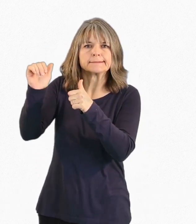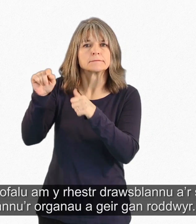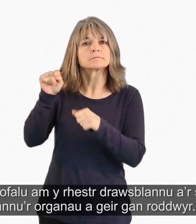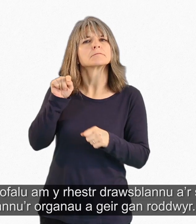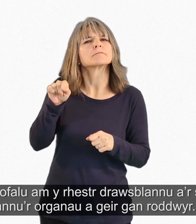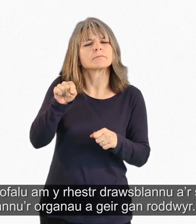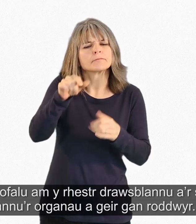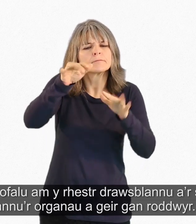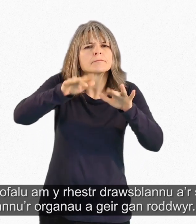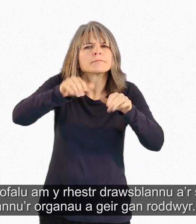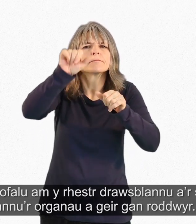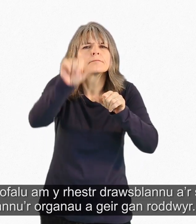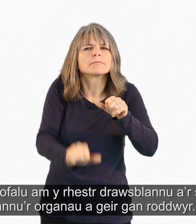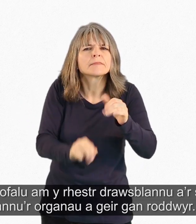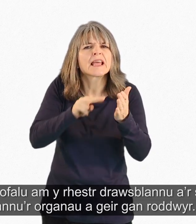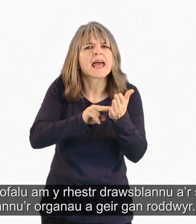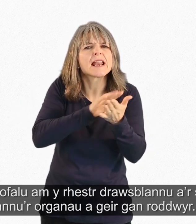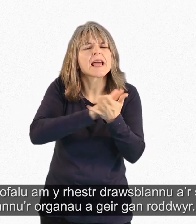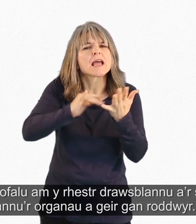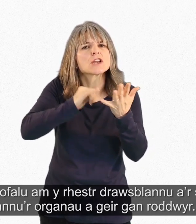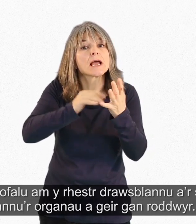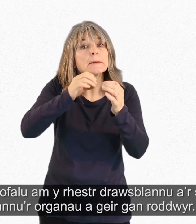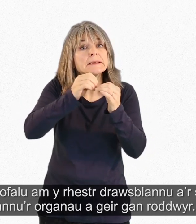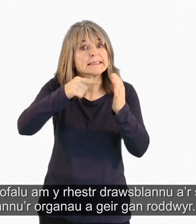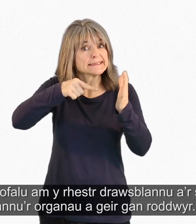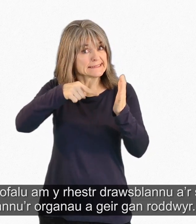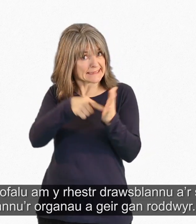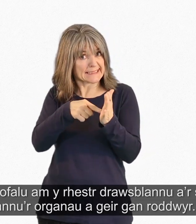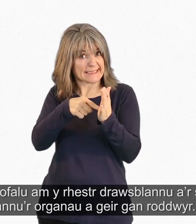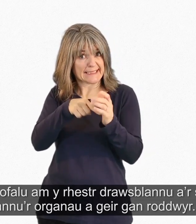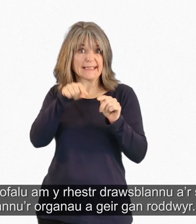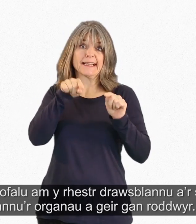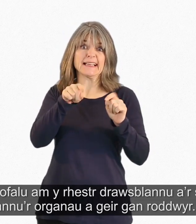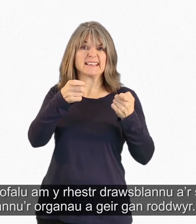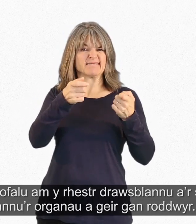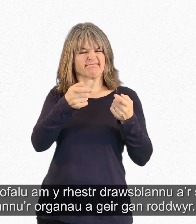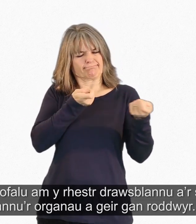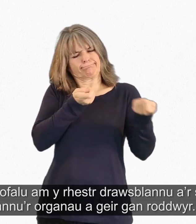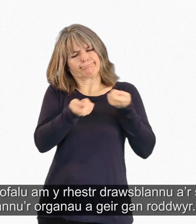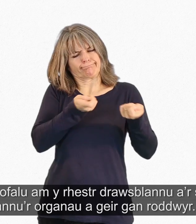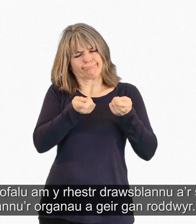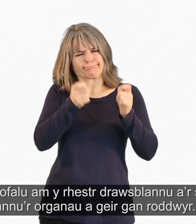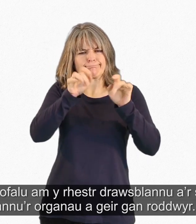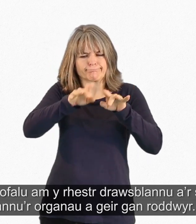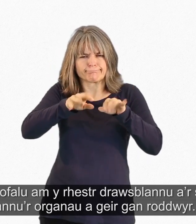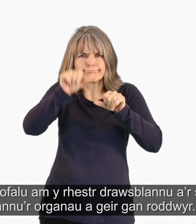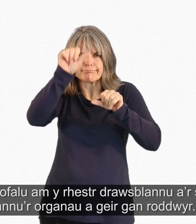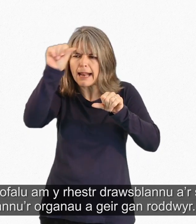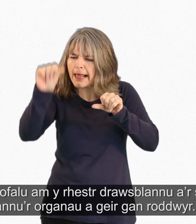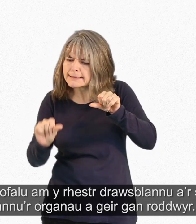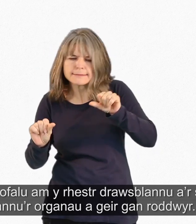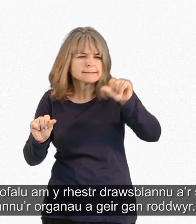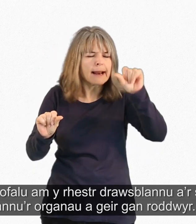NHS BT sy'n gofalu am yr rhestr draws blani ar system o ddyrannu'r organau a geir ganroddwyr.